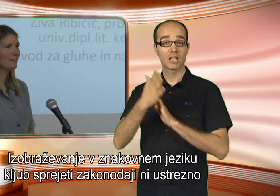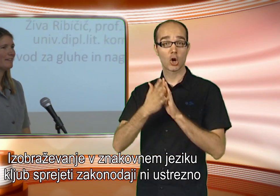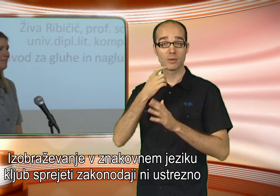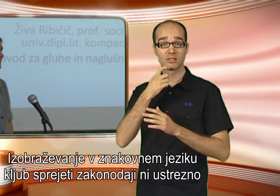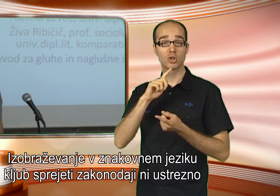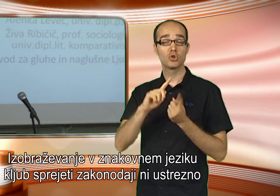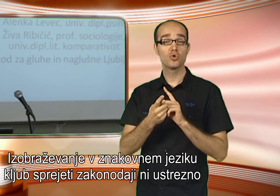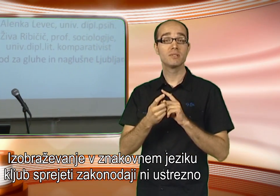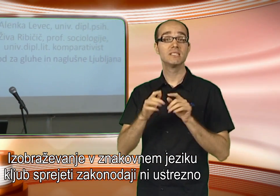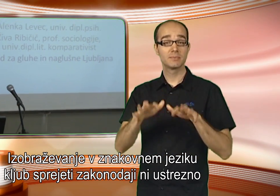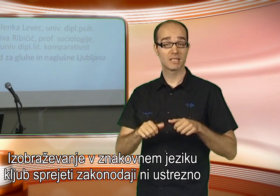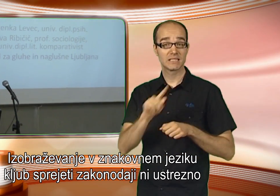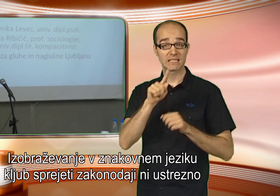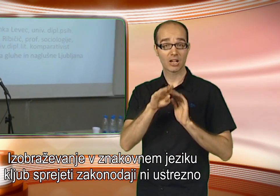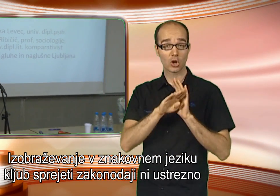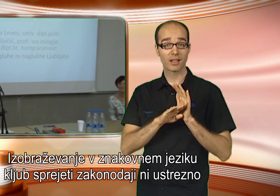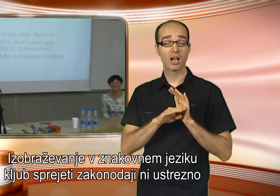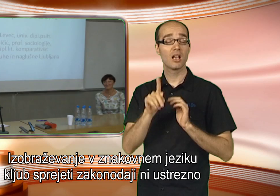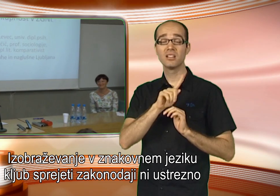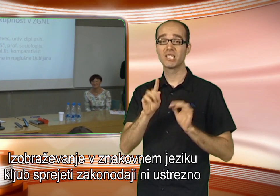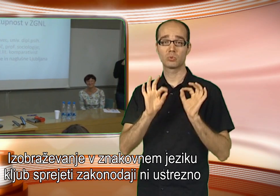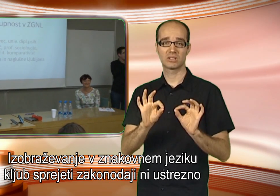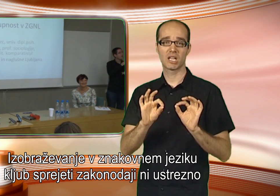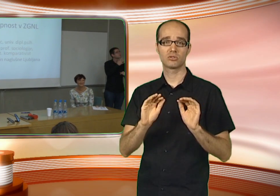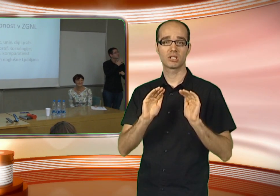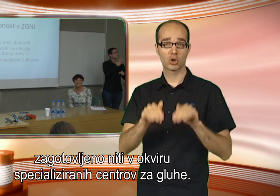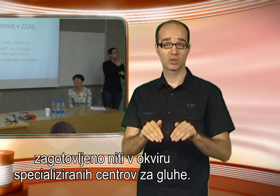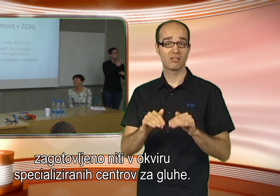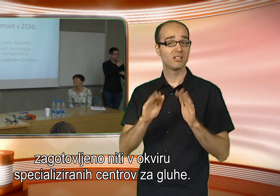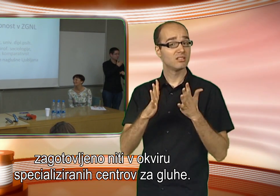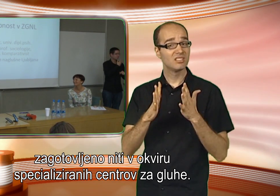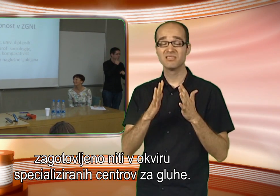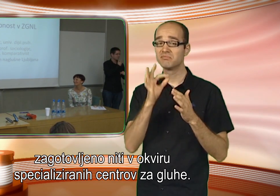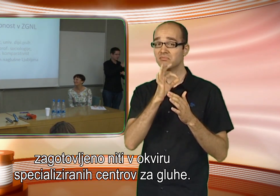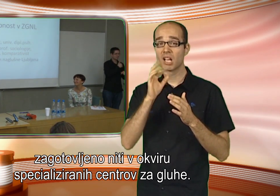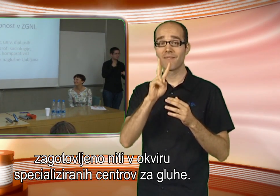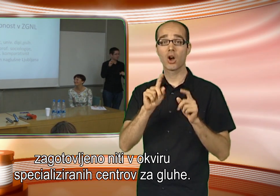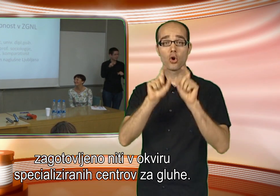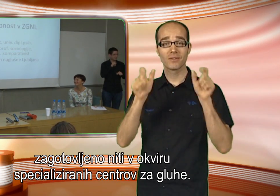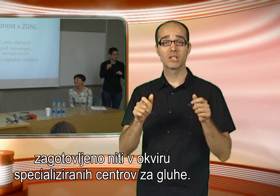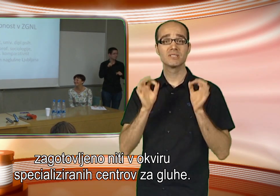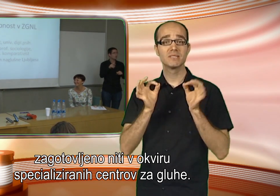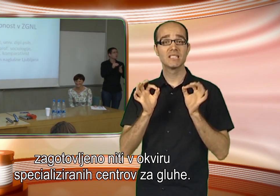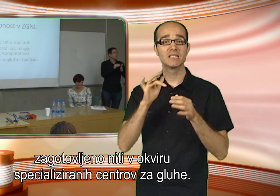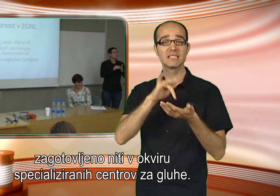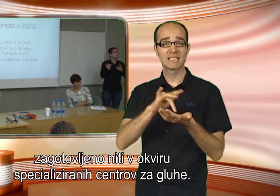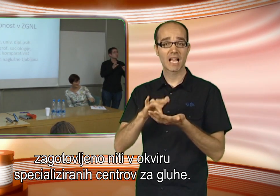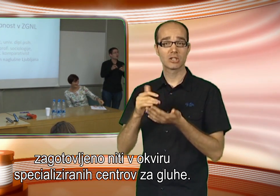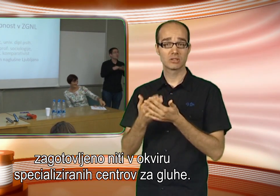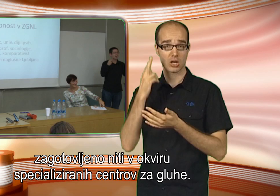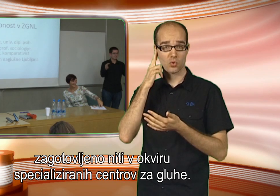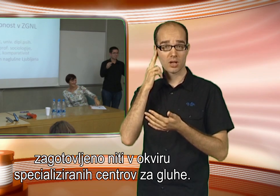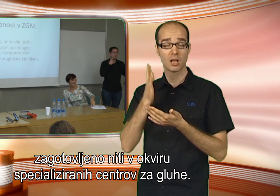Izobraževanje v znakovnem jeziku kljub sprejeti zakonodaji ni ustrezno zagotovljeno niti v okviru specializiranih centrov za